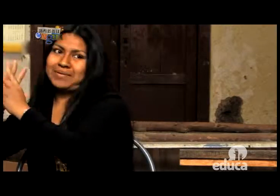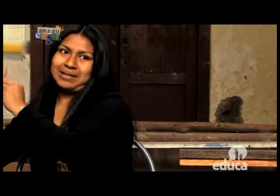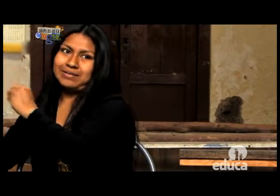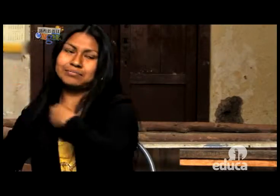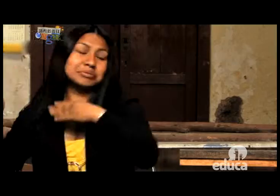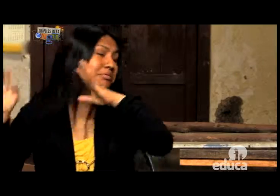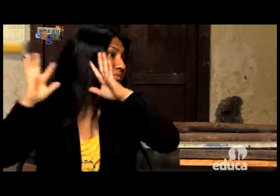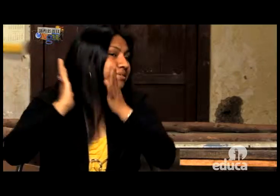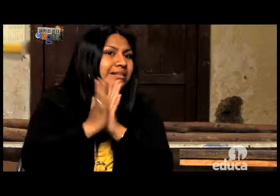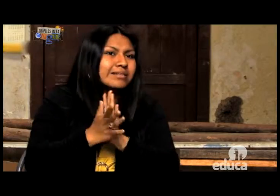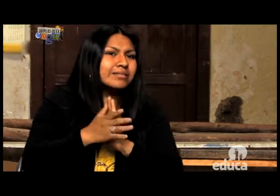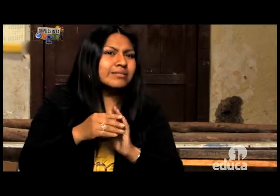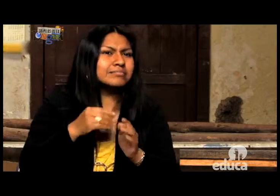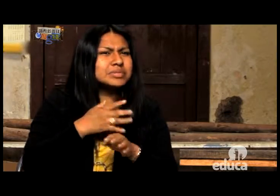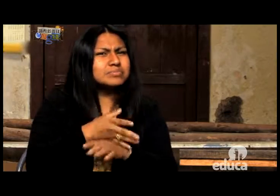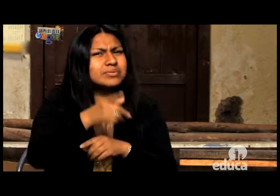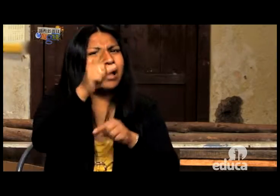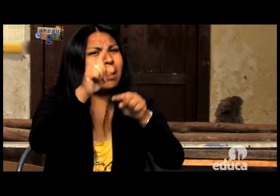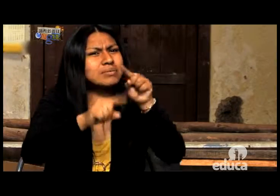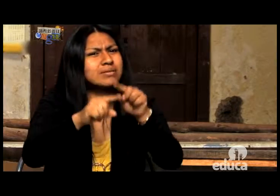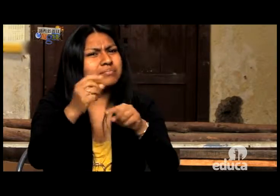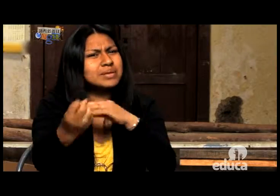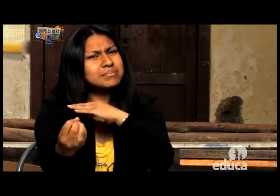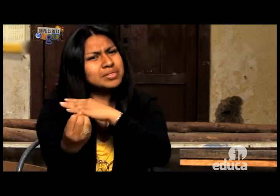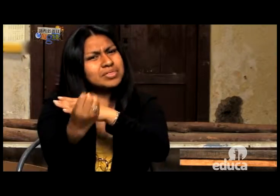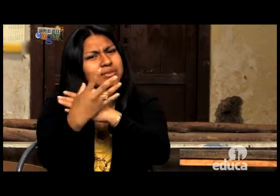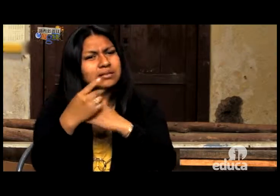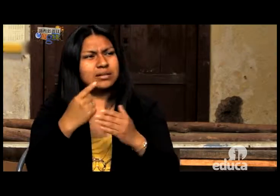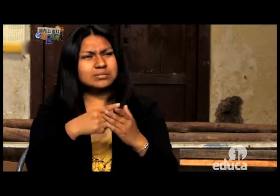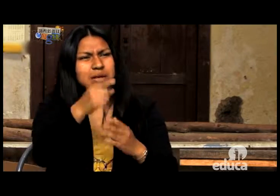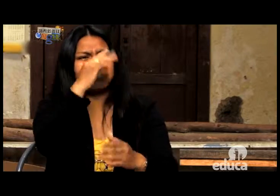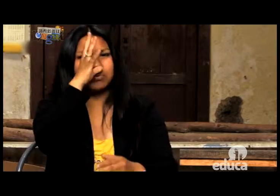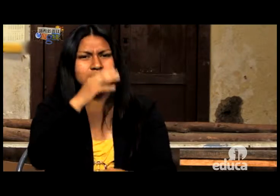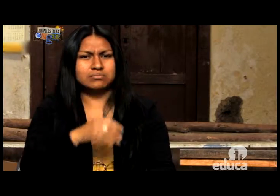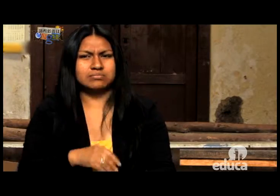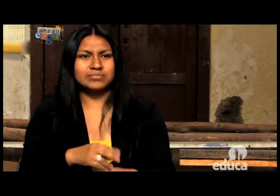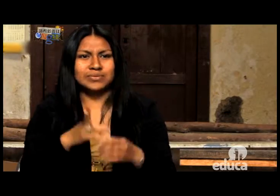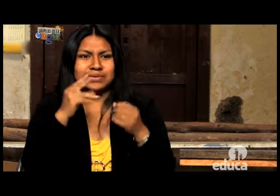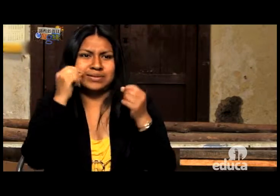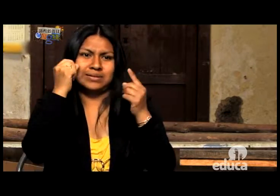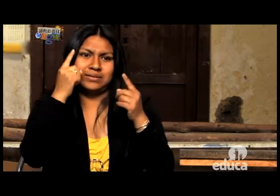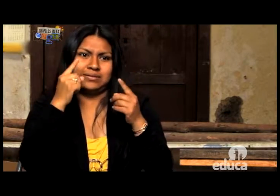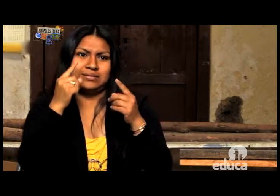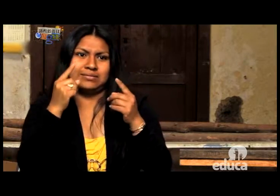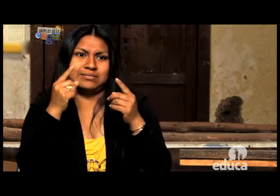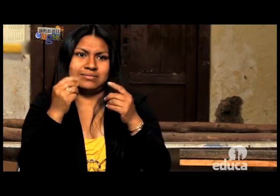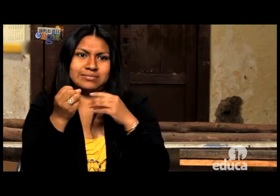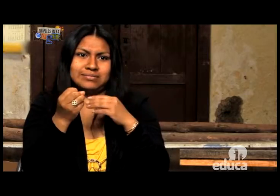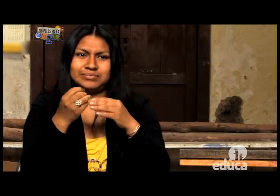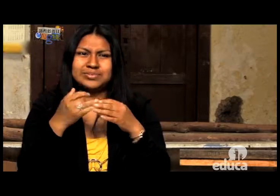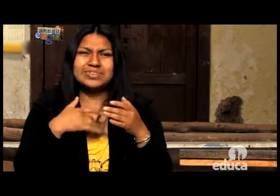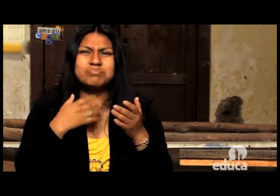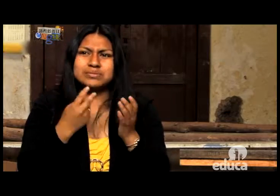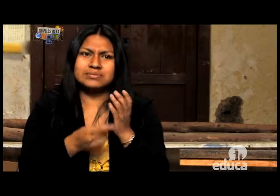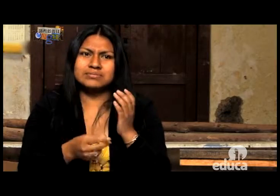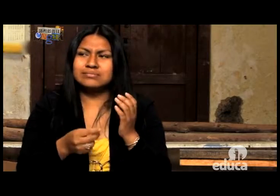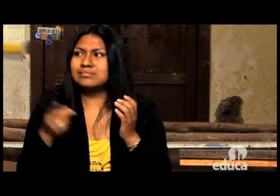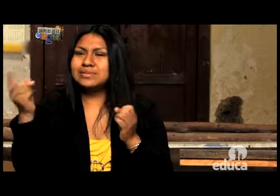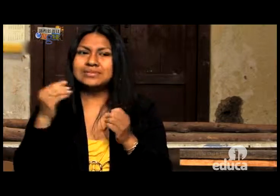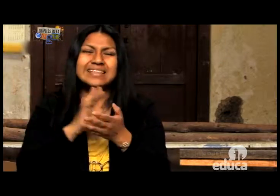me decían que se estaban burlando de mí, pero yo no entendía. Decía, ¿qué pasó? Sentí que me